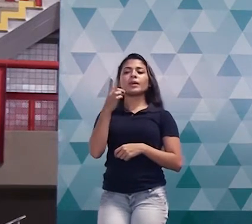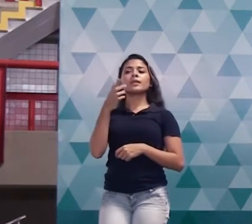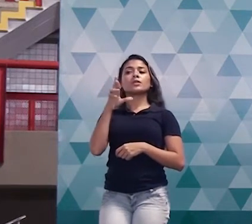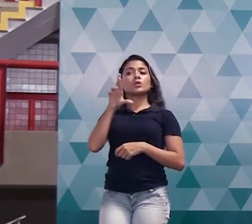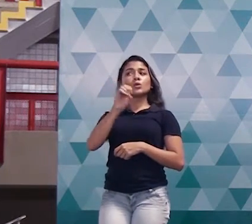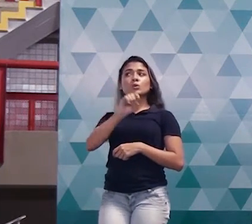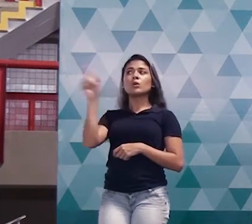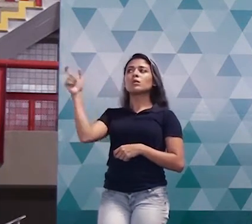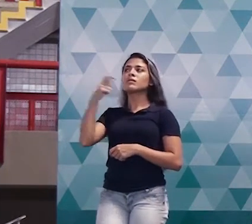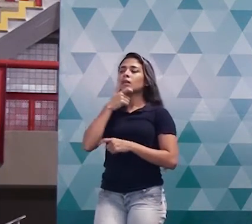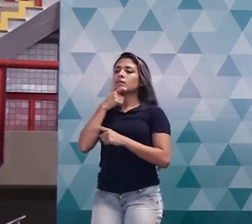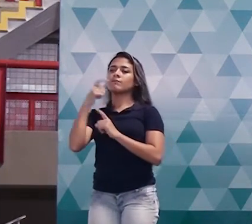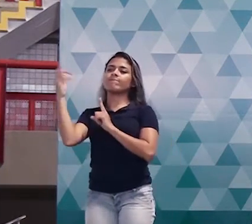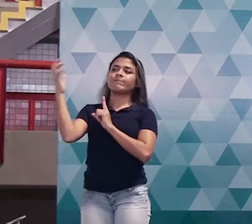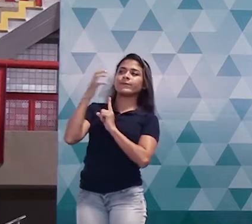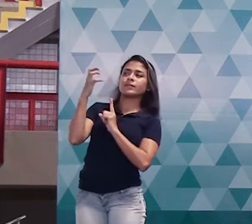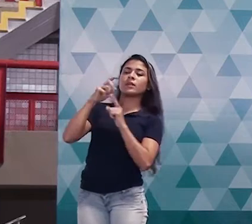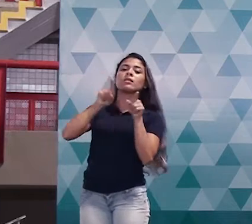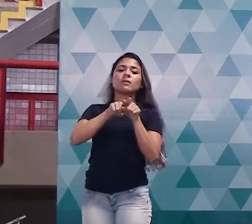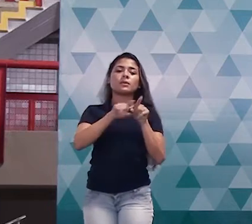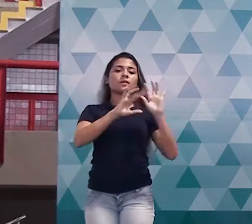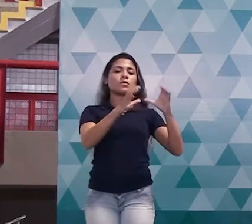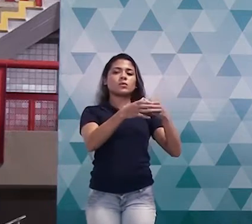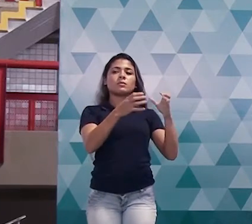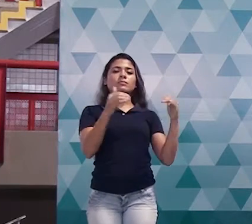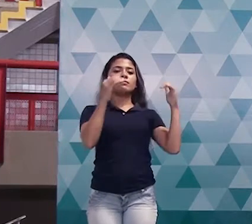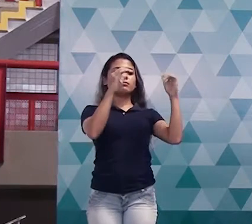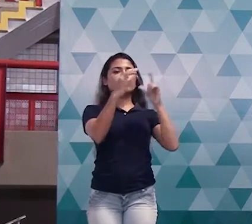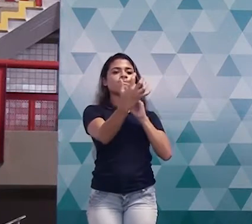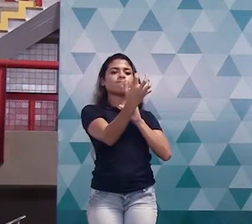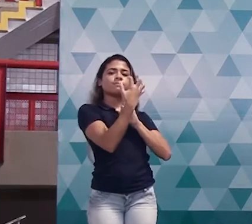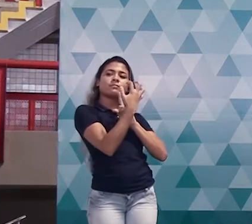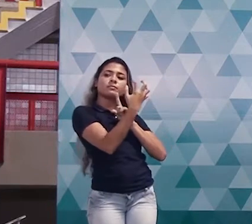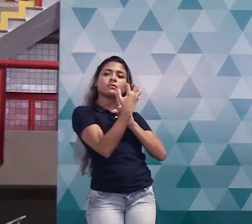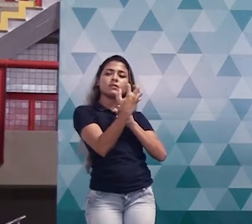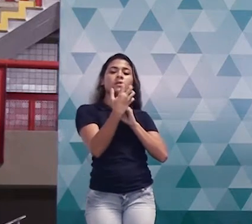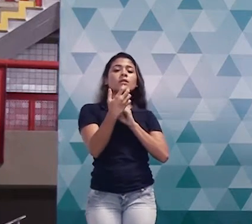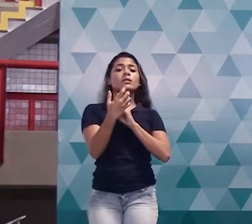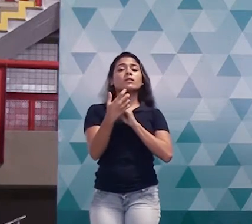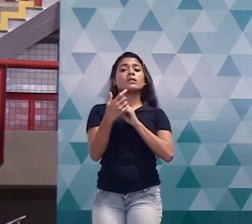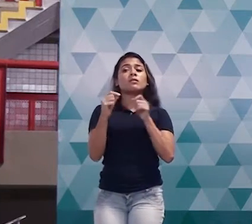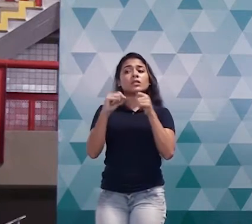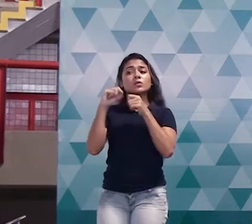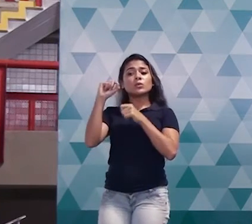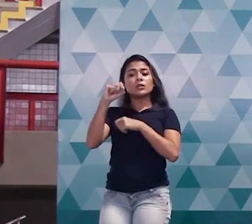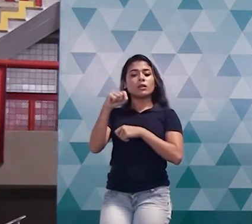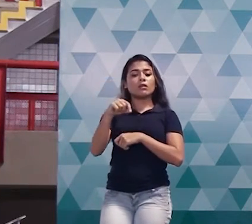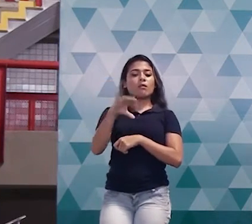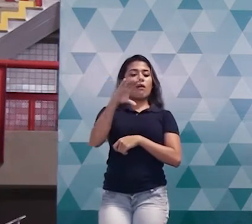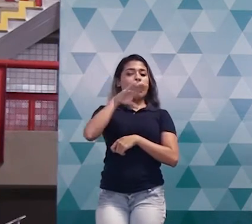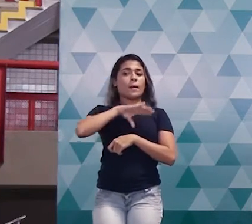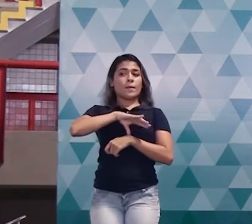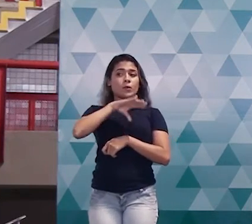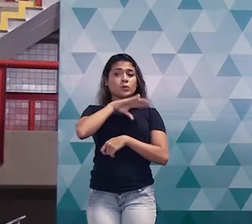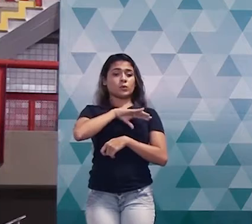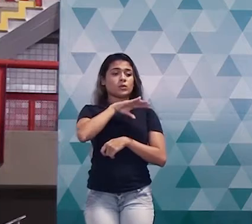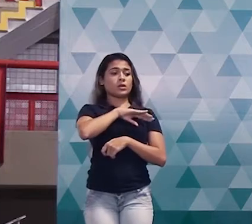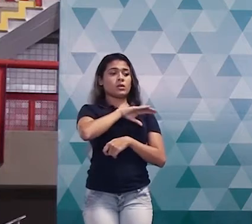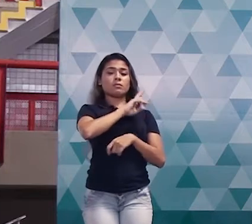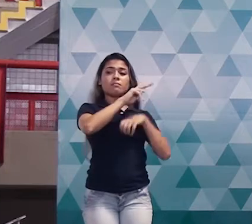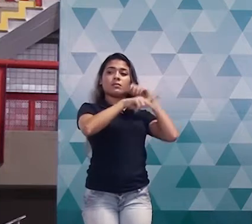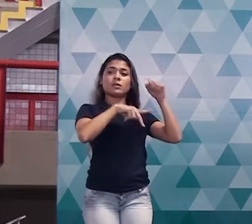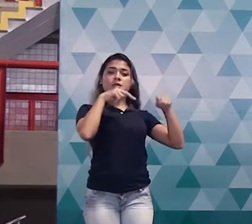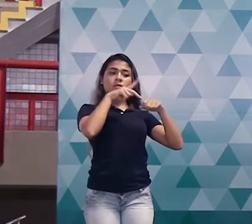Inglaterra e pelas cortes, promove a ruptura do Brasil em relação a Portugal. Por isso que depois, quando você